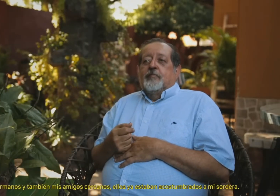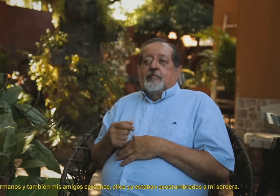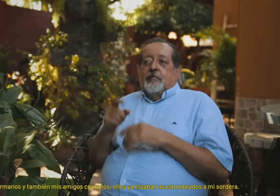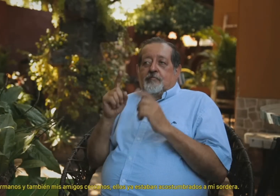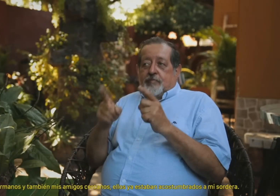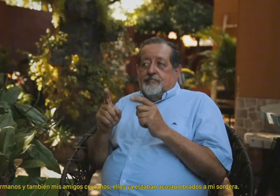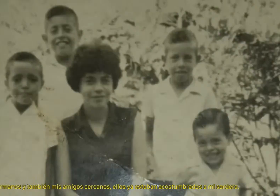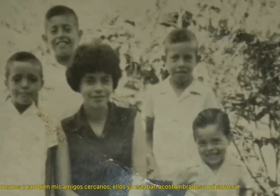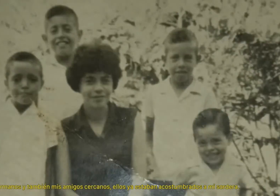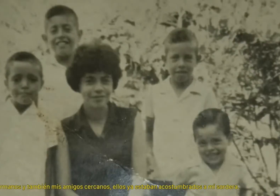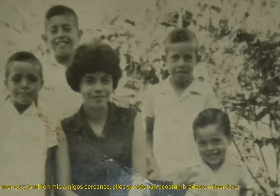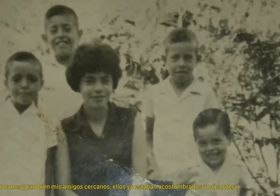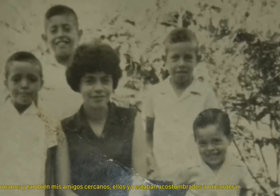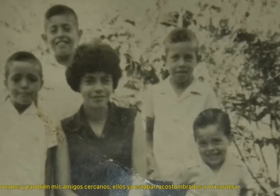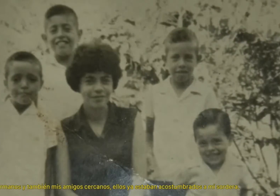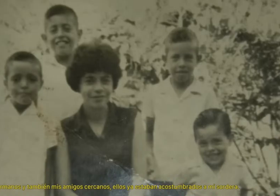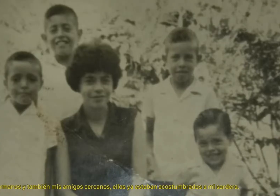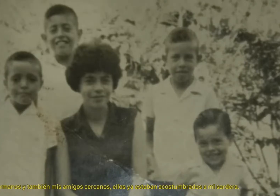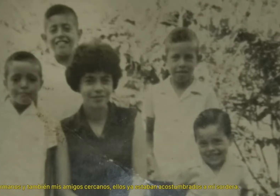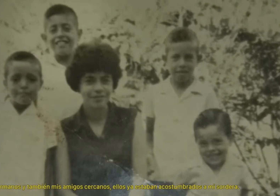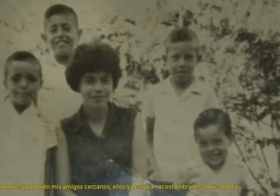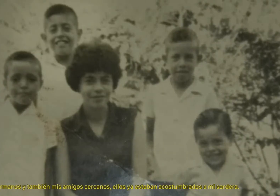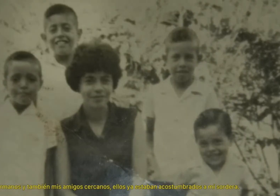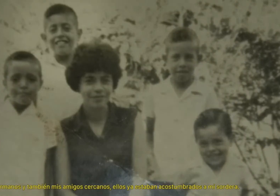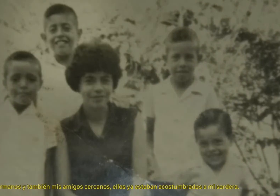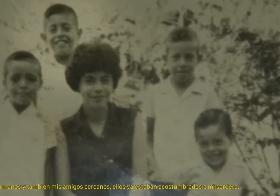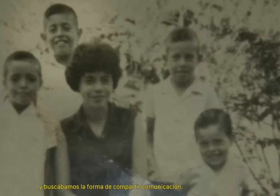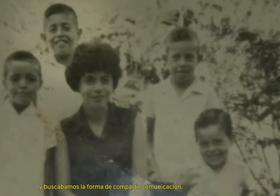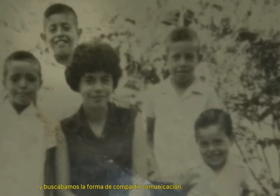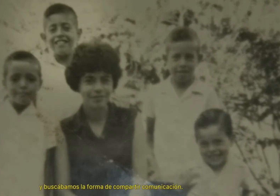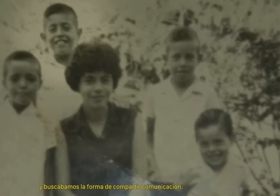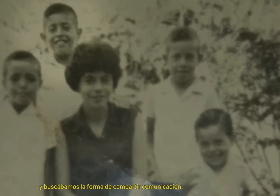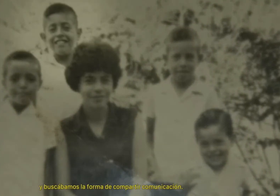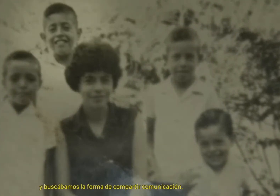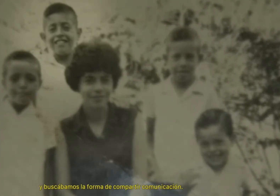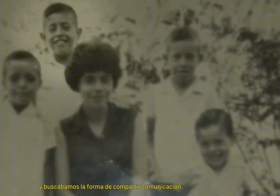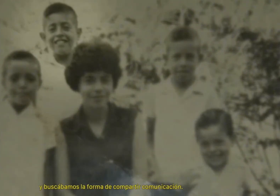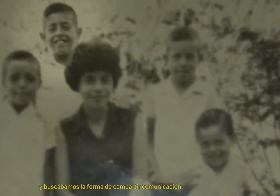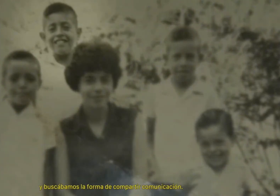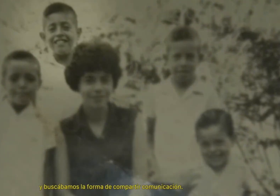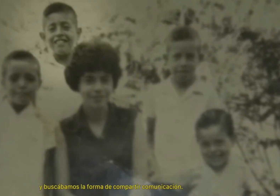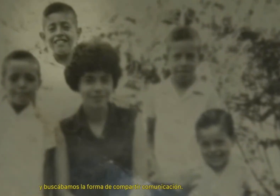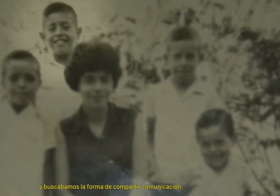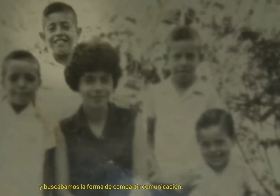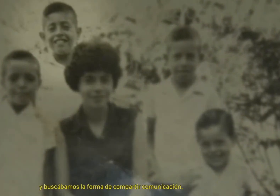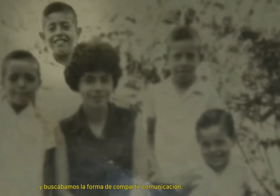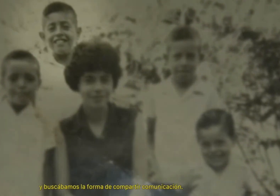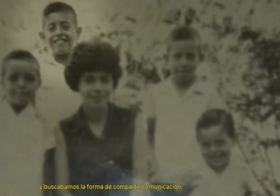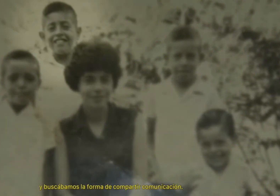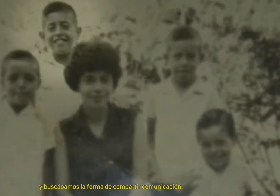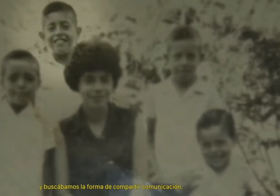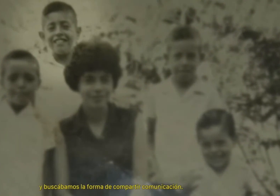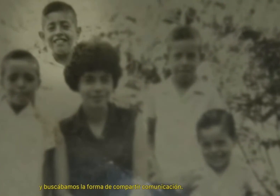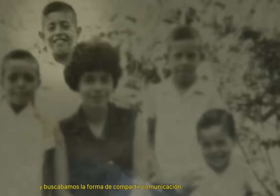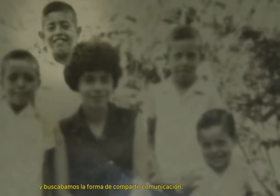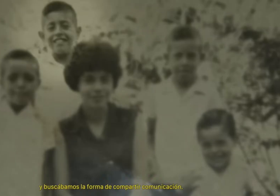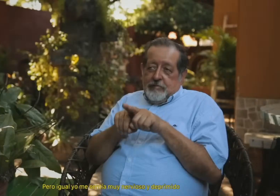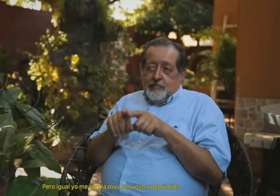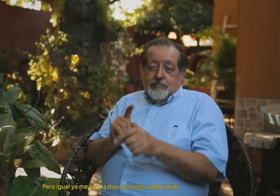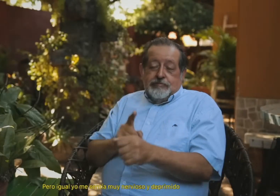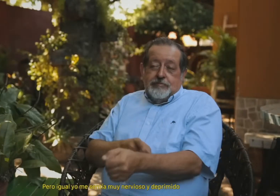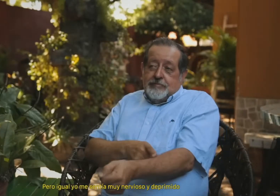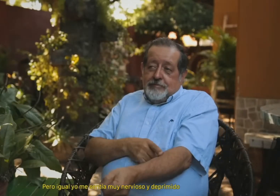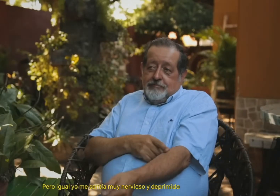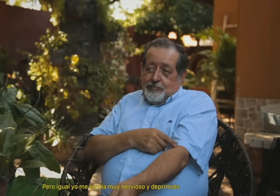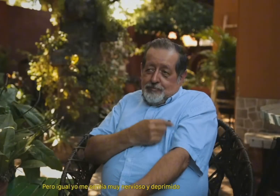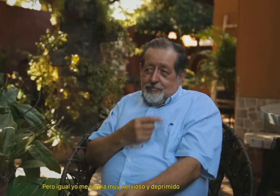ya estaban acostumbrados a mi sordera y buscábamos la forma de compartir comunicación.